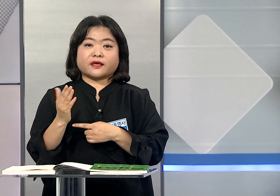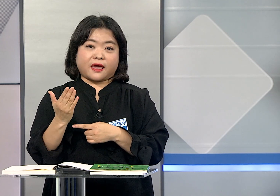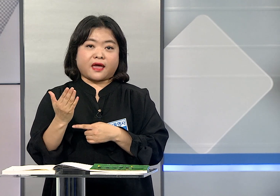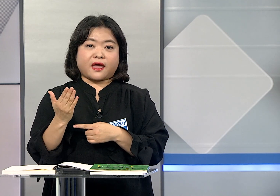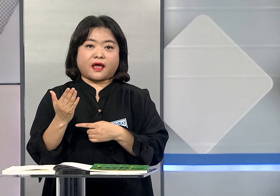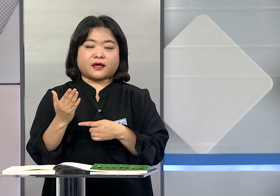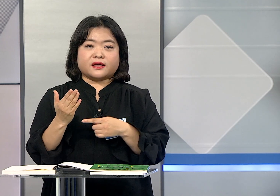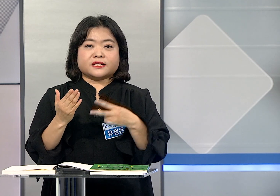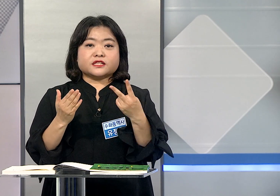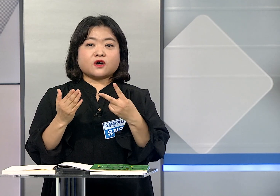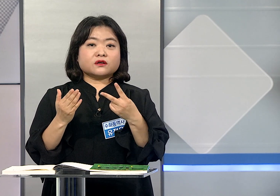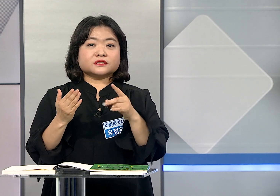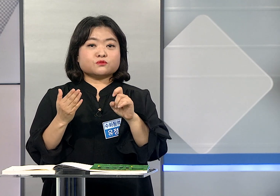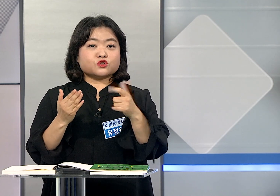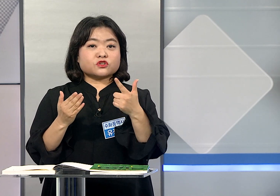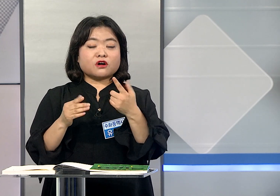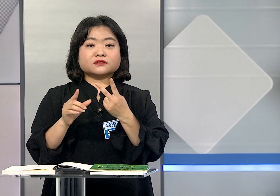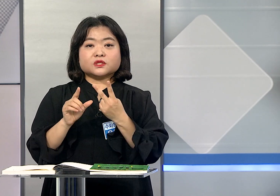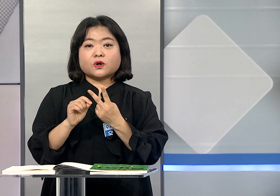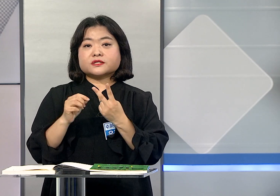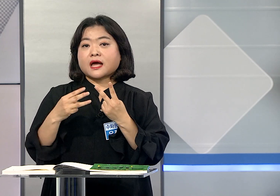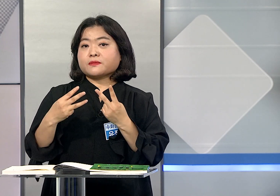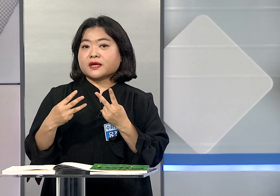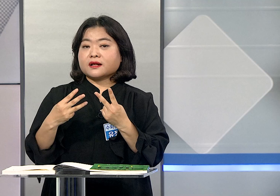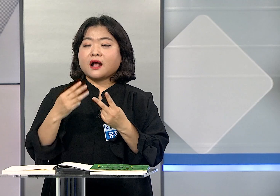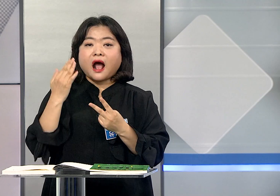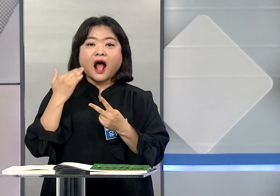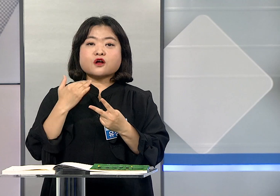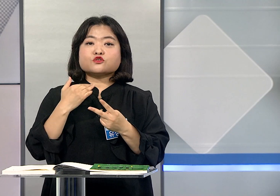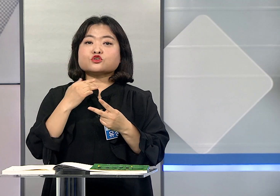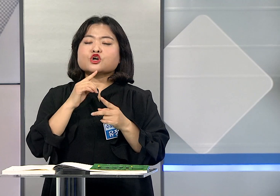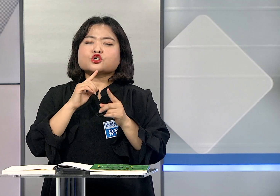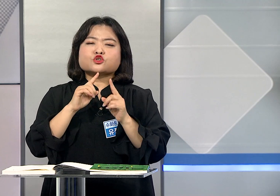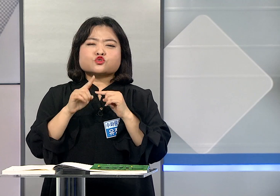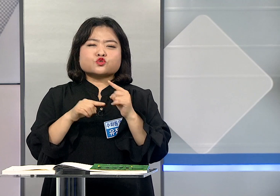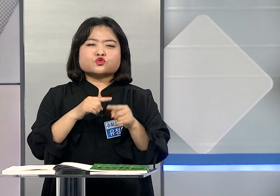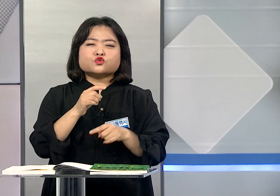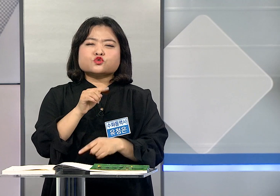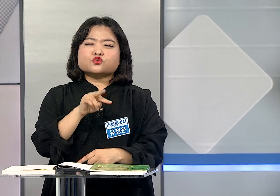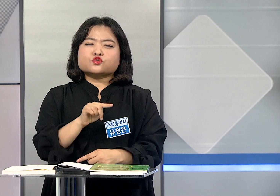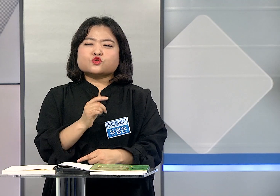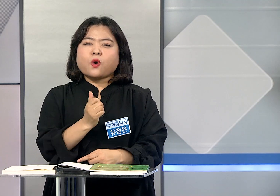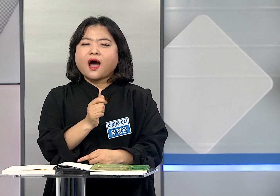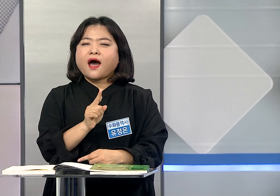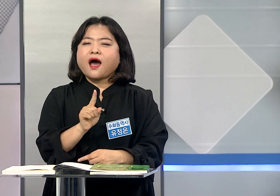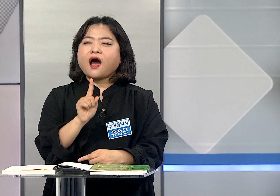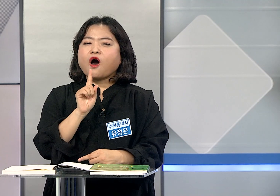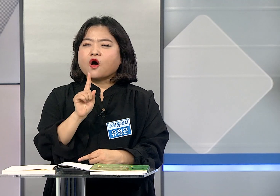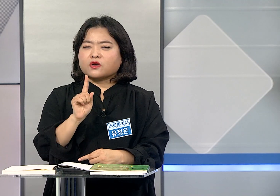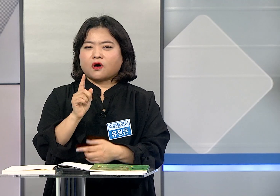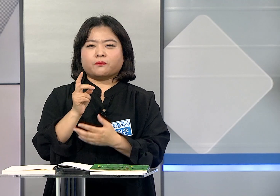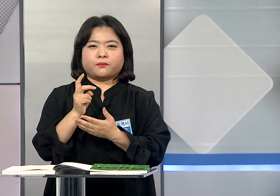수어가 된 게 2016년 2월 3일 한국